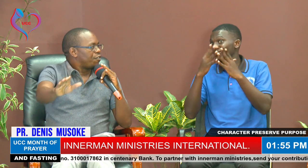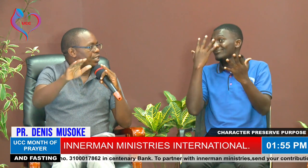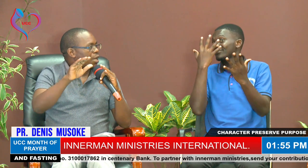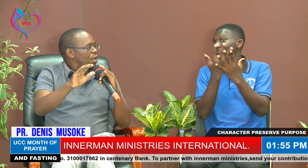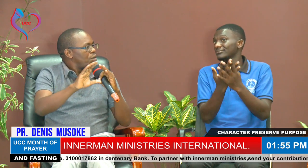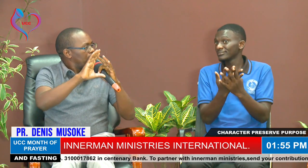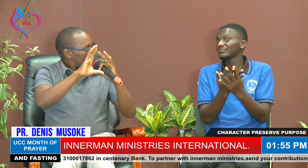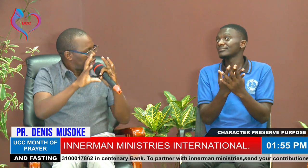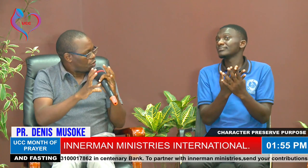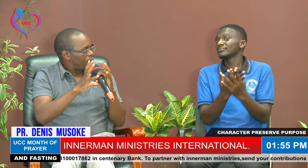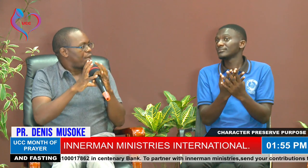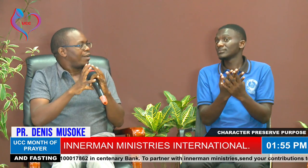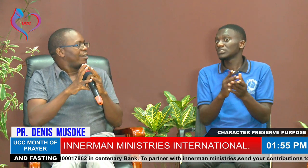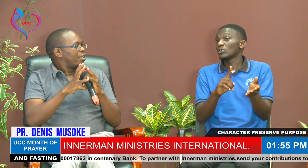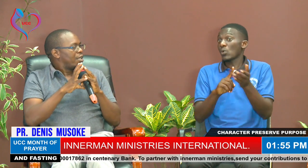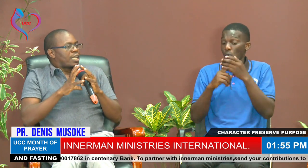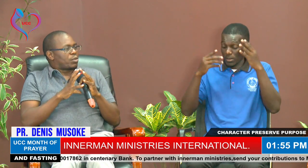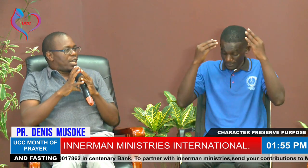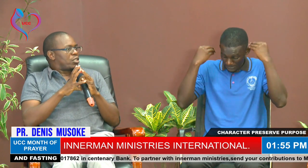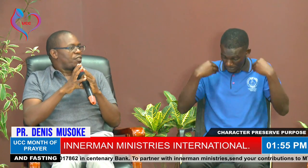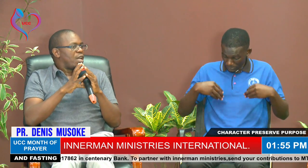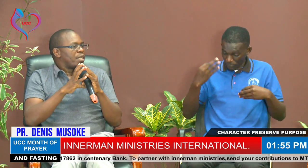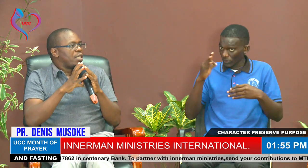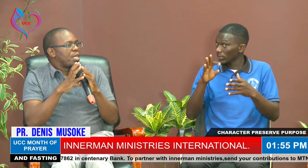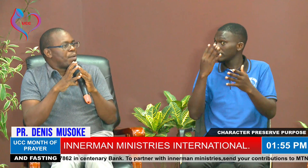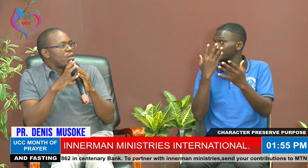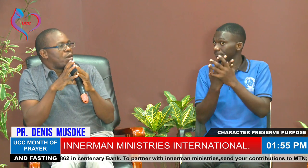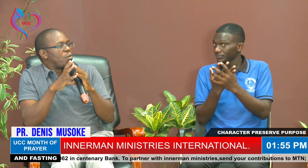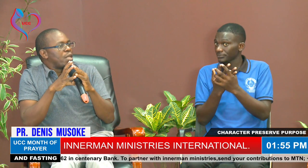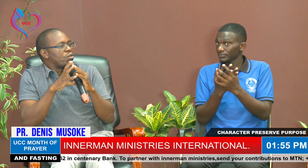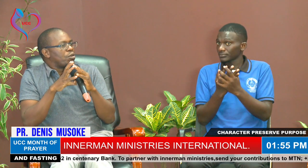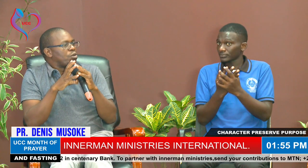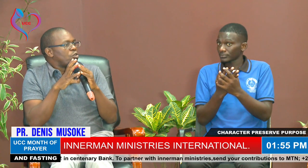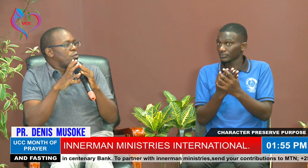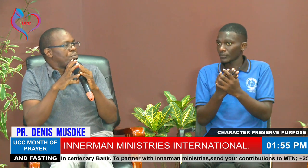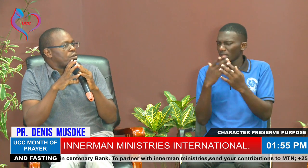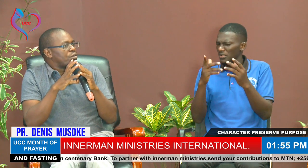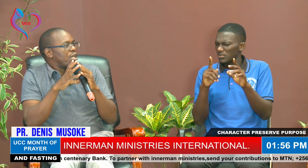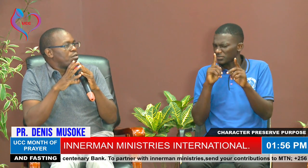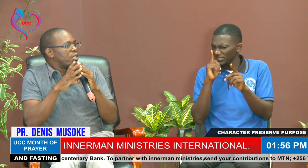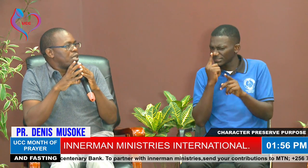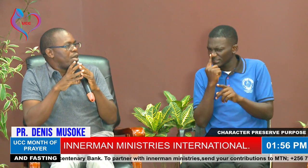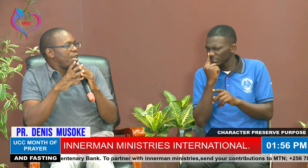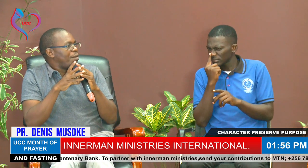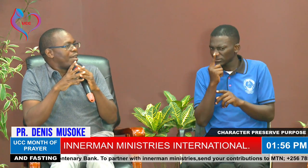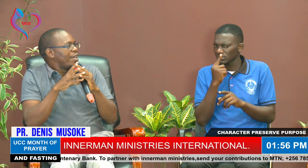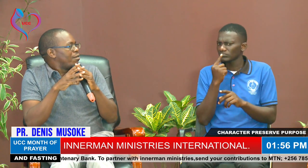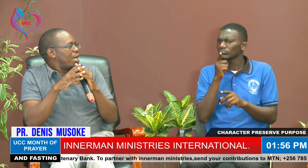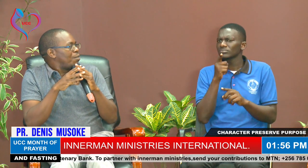Nafune chambalo, echikomera. Kati usanga Joseph nga yamba debi yambalu yaba komera yukuloza omubi yukuloza ya koze chaba wabo